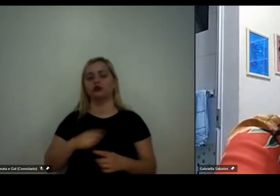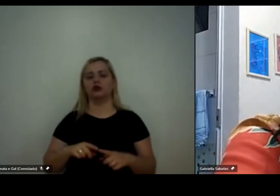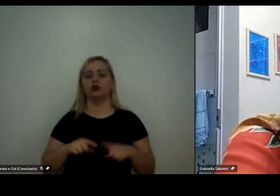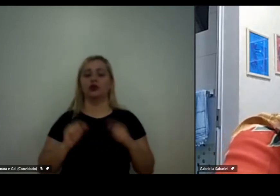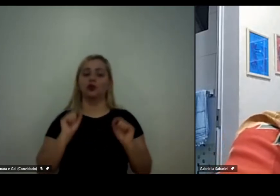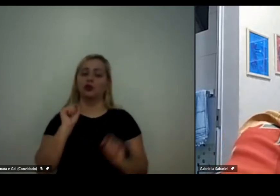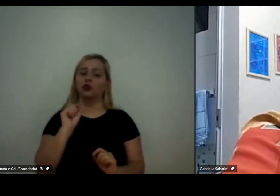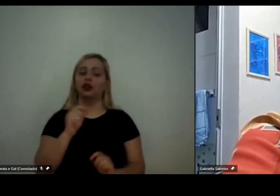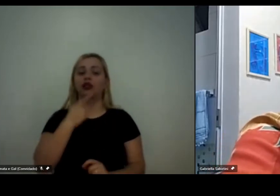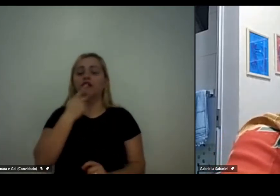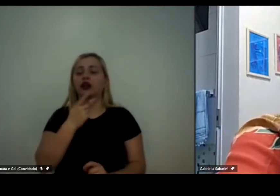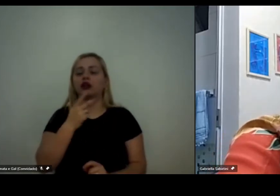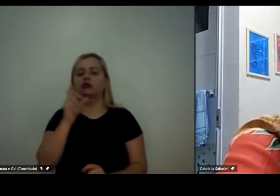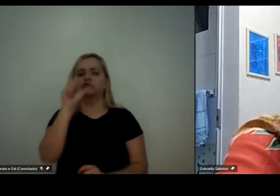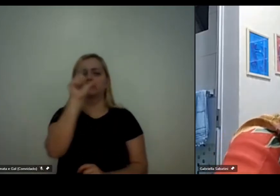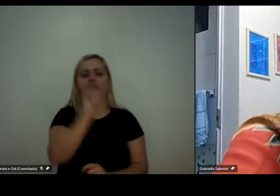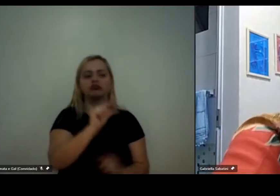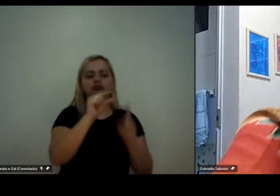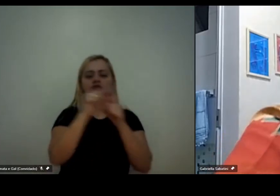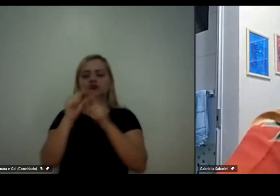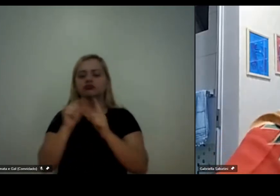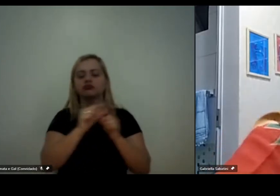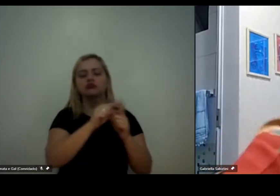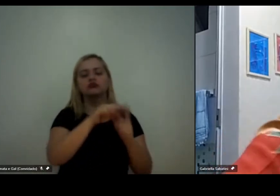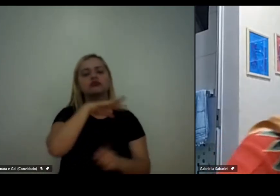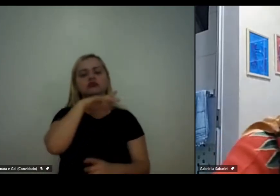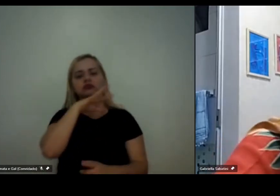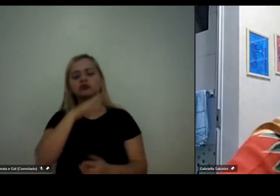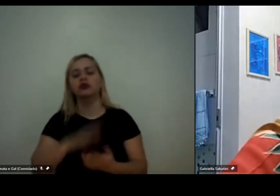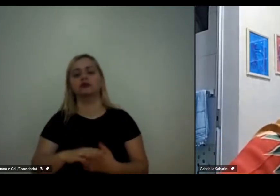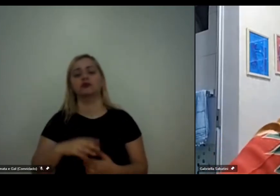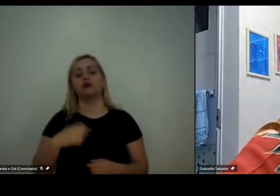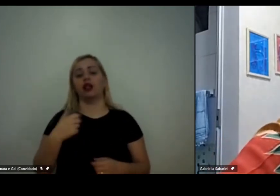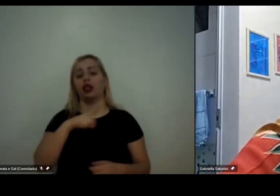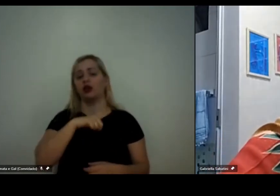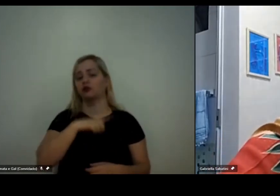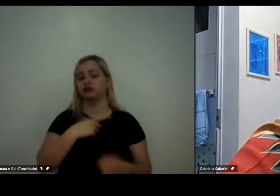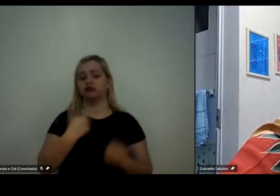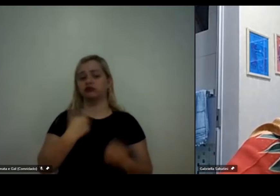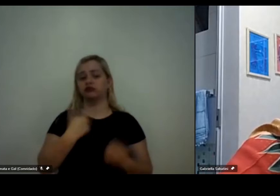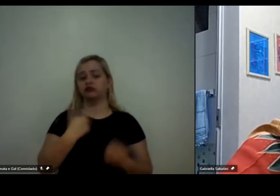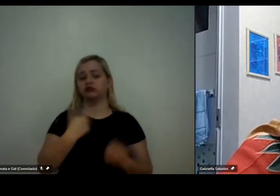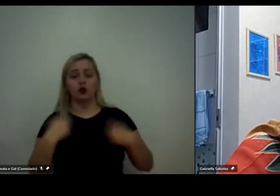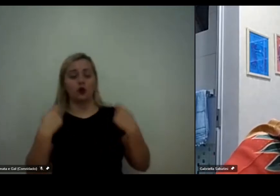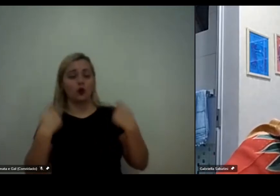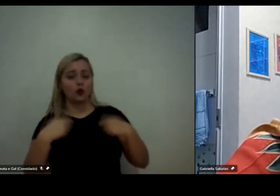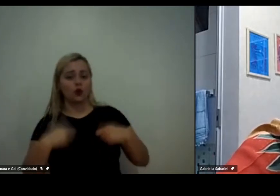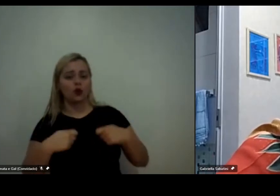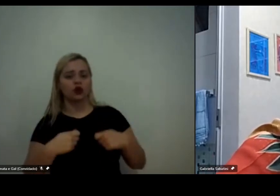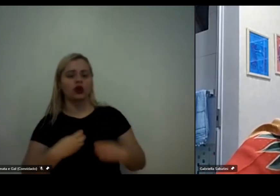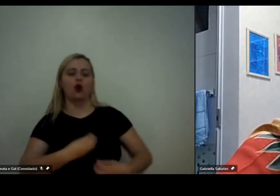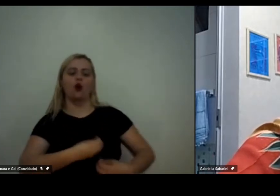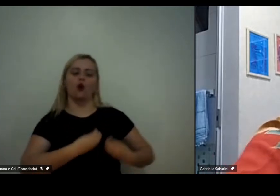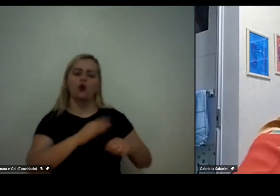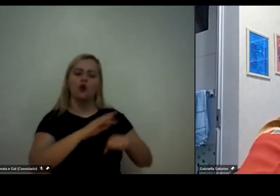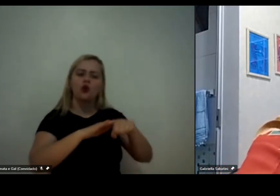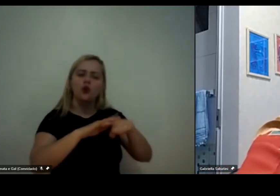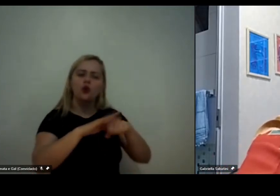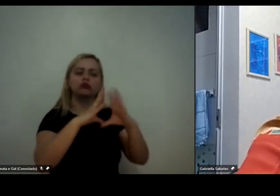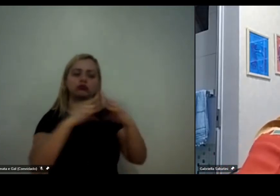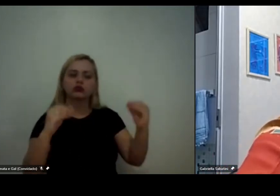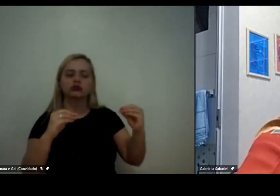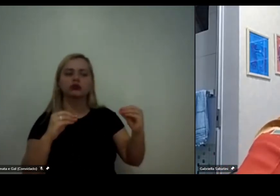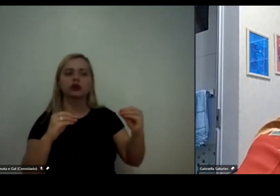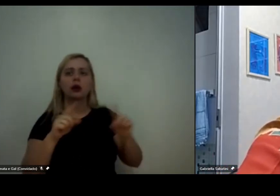da linguagem. É pura necessidade, não vontade. É uma necessidade cruel que cura. Sua